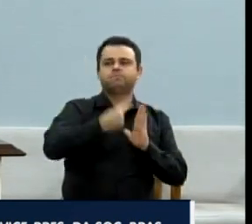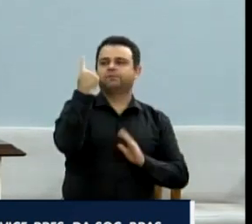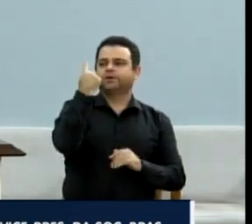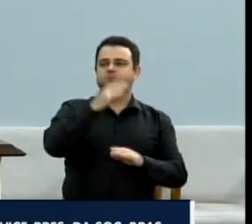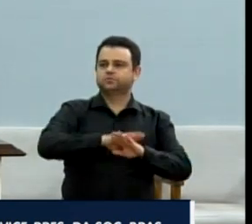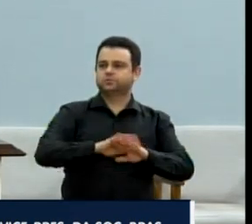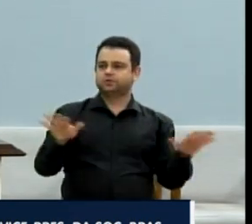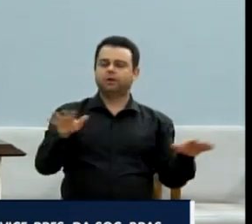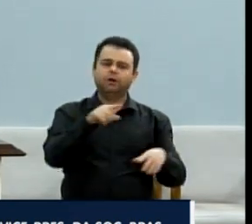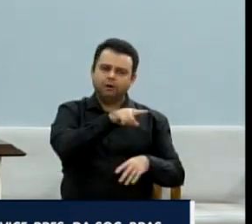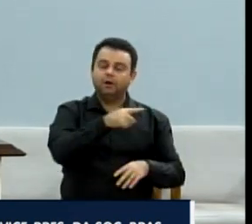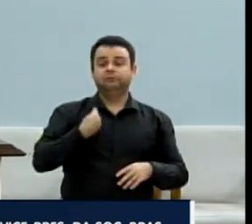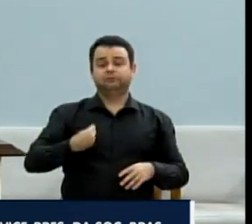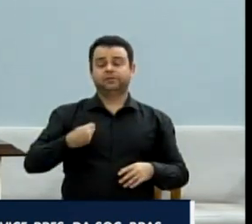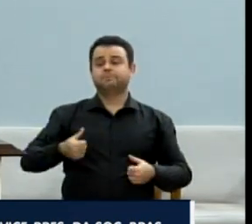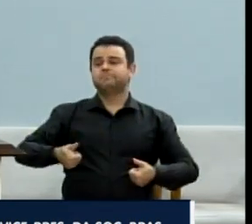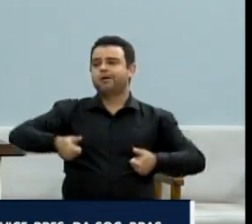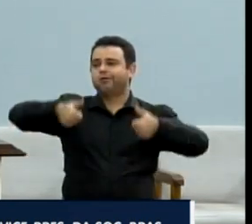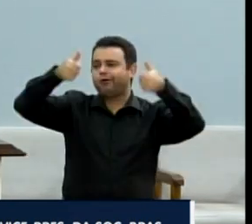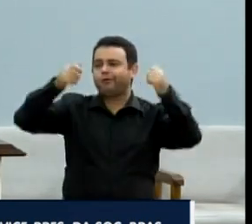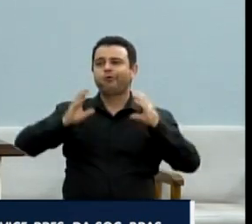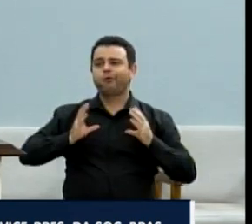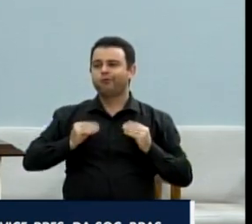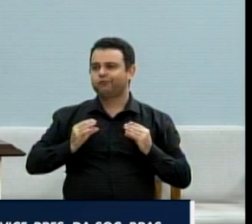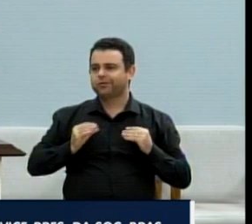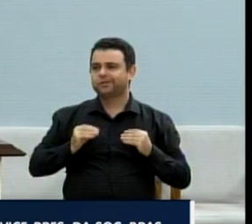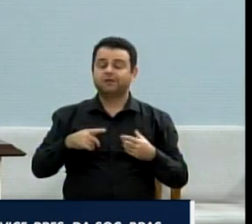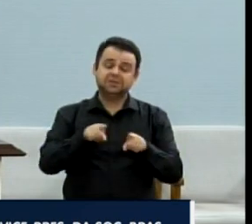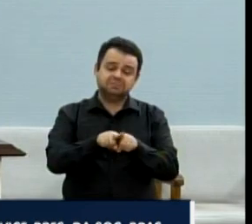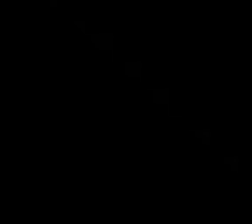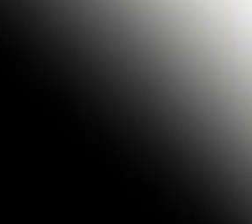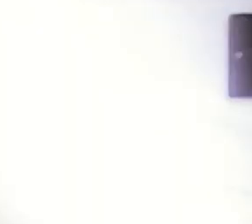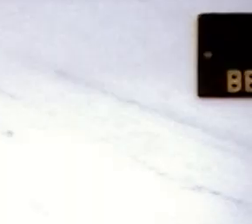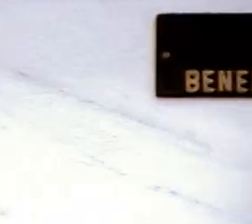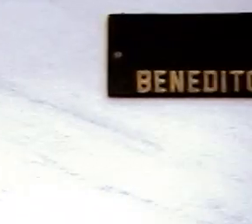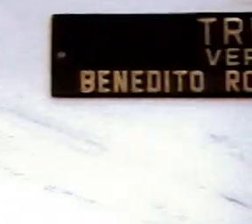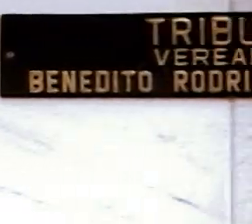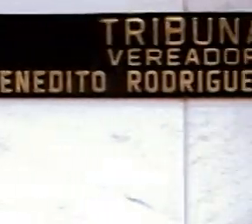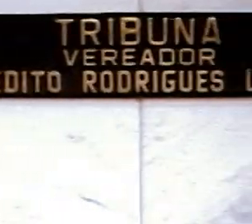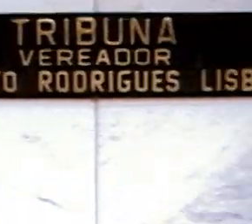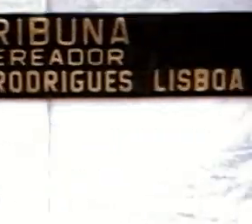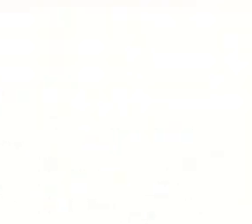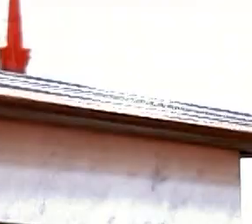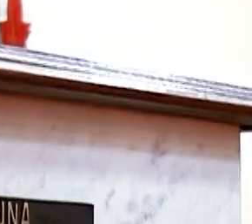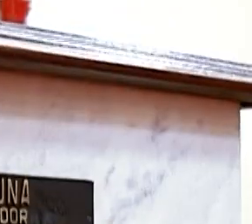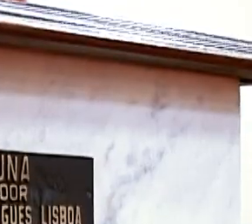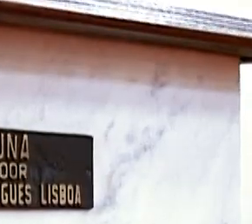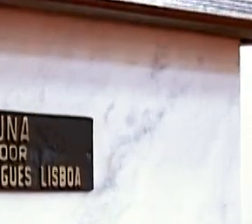menos na vida desses pacientes e familiares.